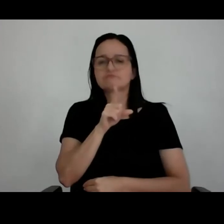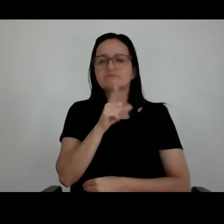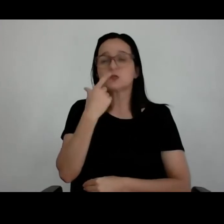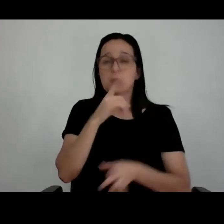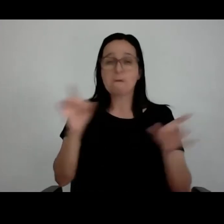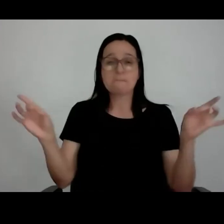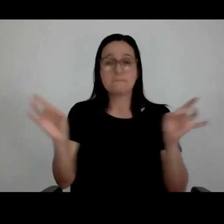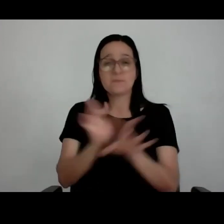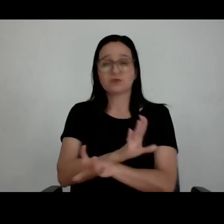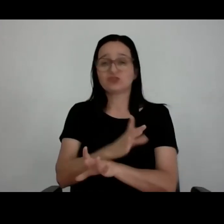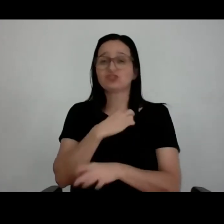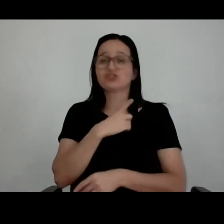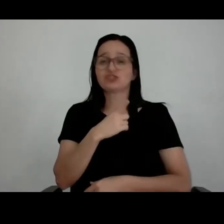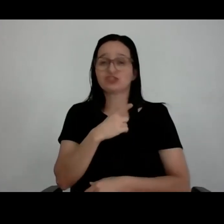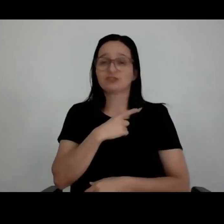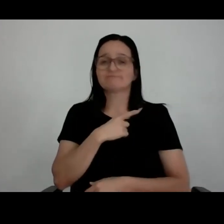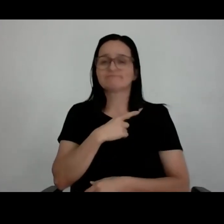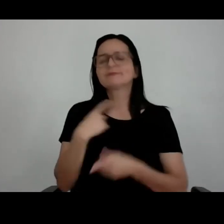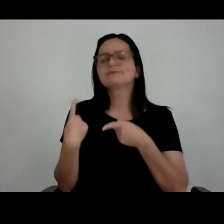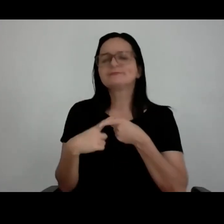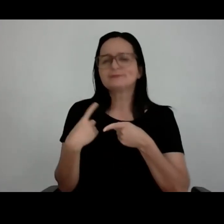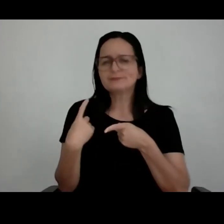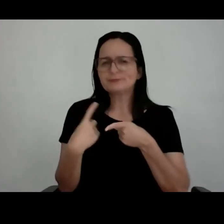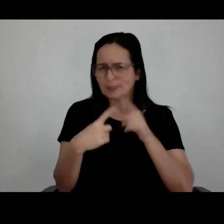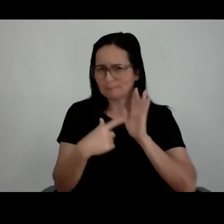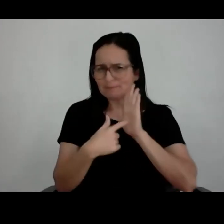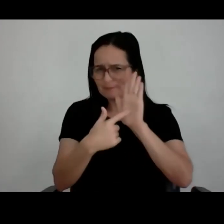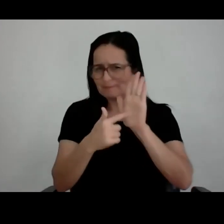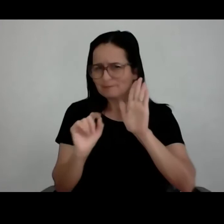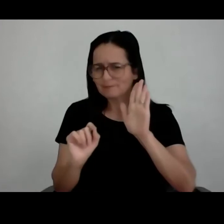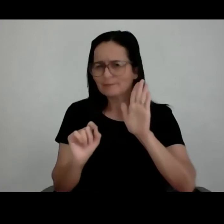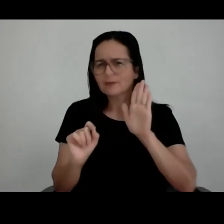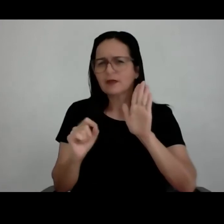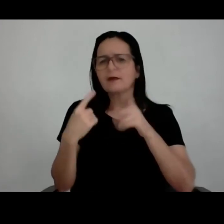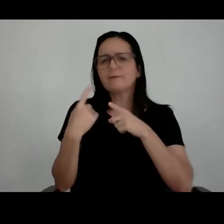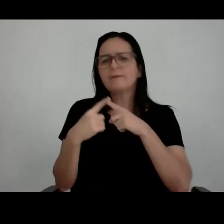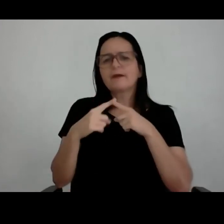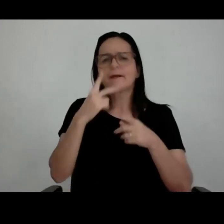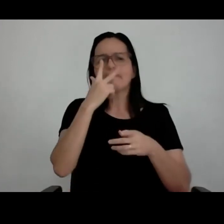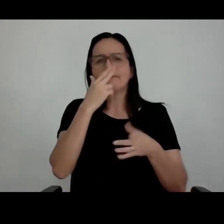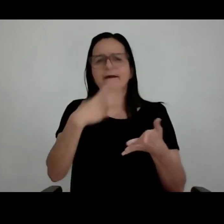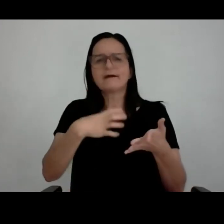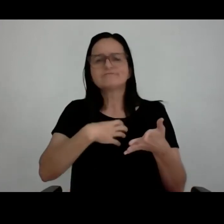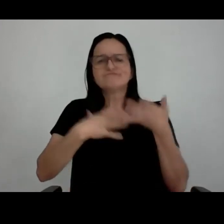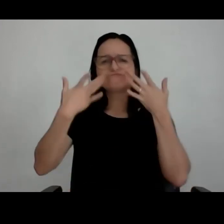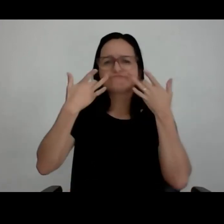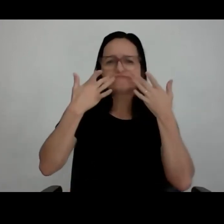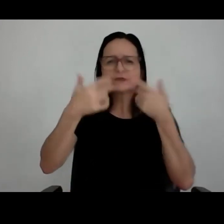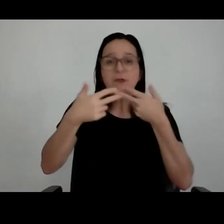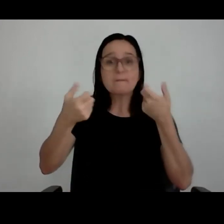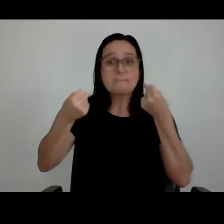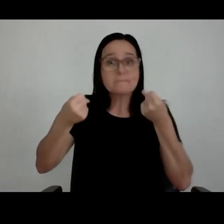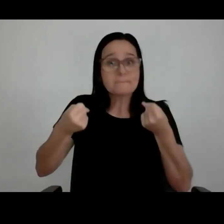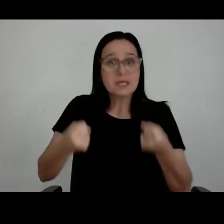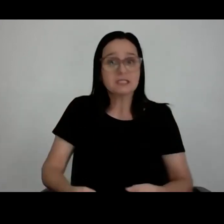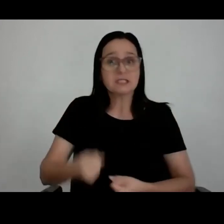a peça. Por que essa peça eu mostrei? É o que eu falei. Isso é cenografia, mas 45 toneladas de aço é uma peça de